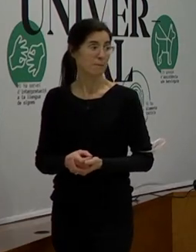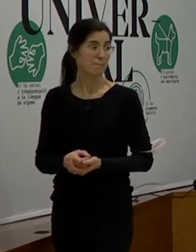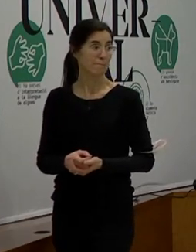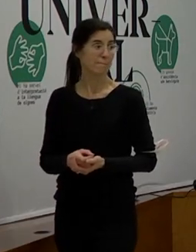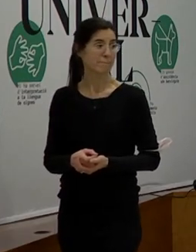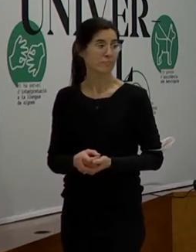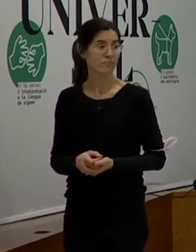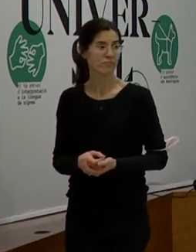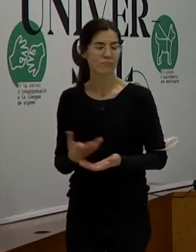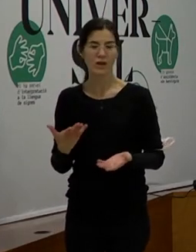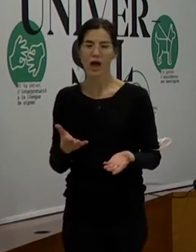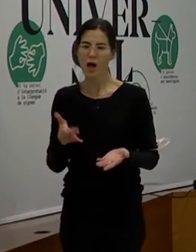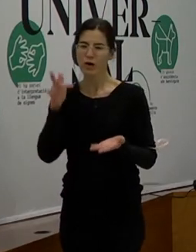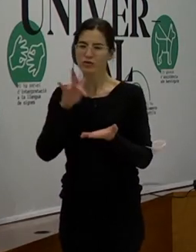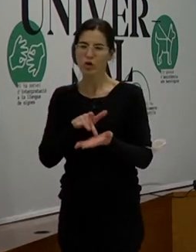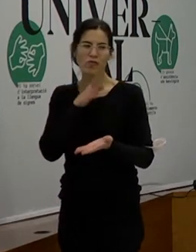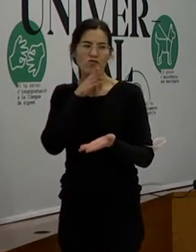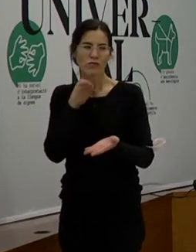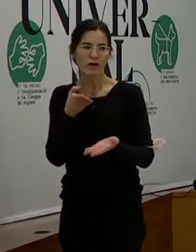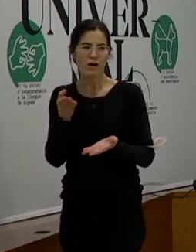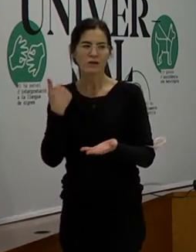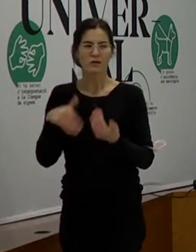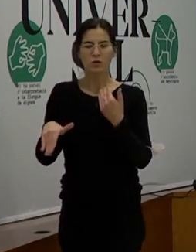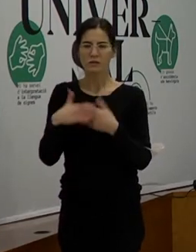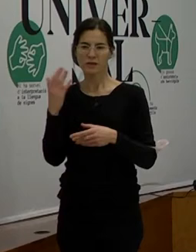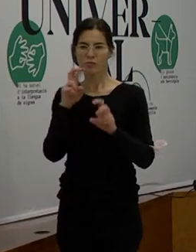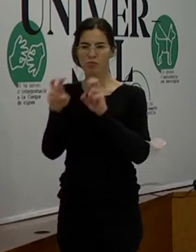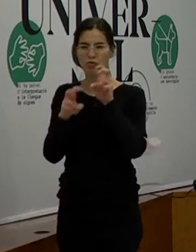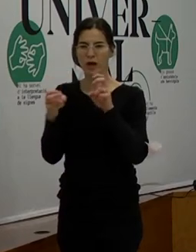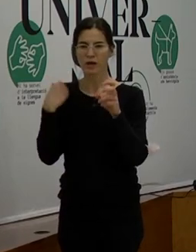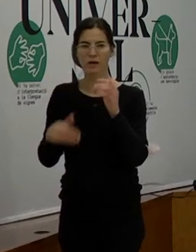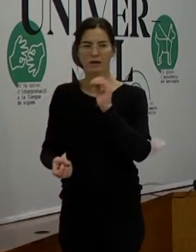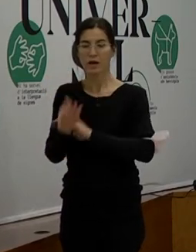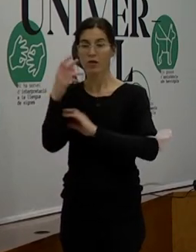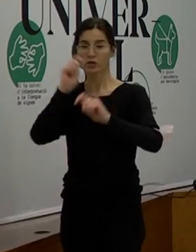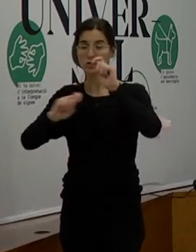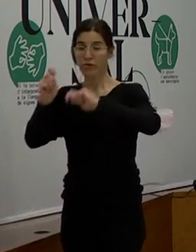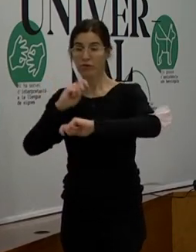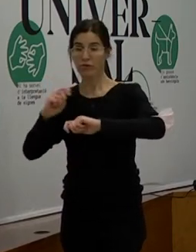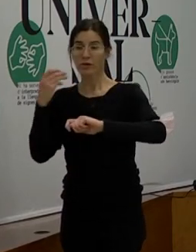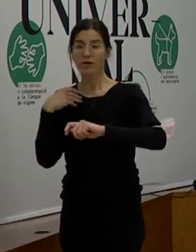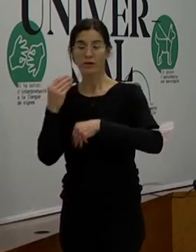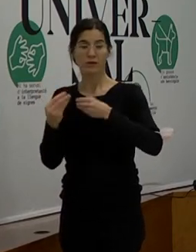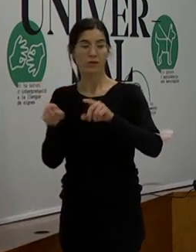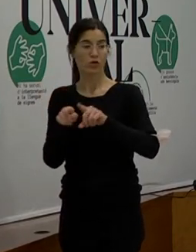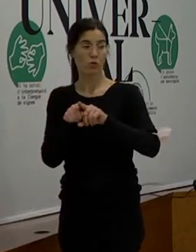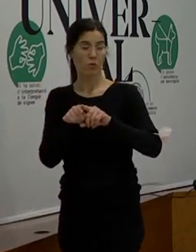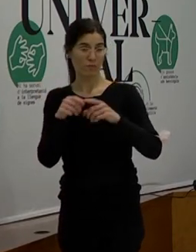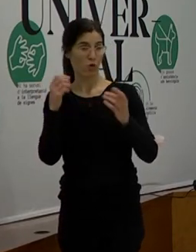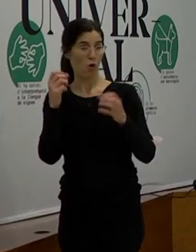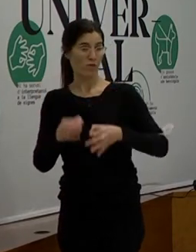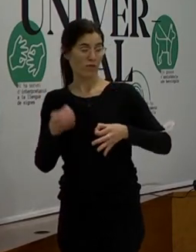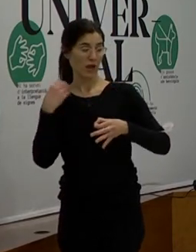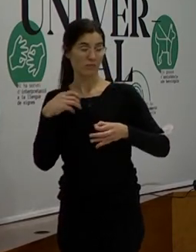On estem ara? Vam començar a buscar, vam fer l'associació, S'ha fet l'espònsor oficial. Aquesta gent jove